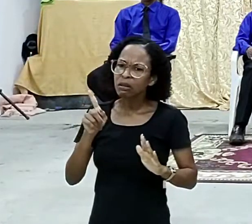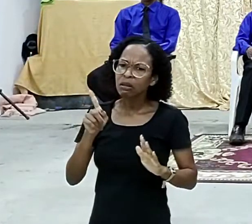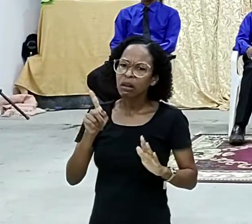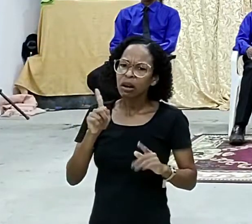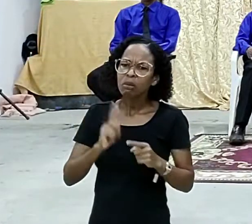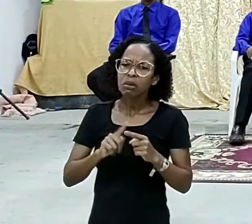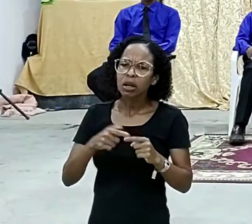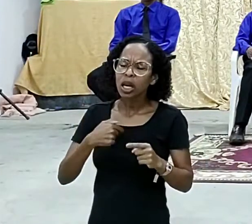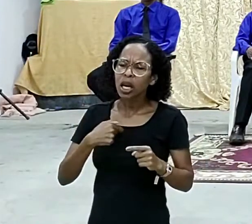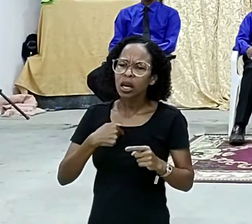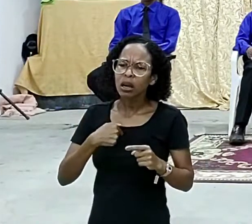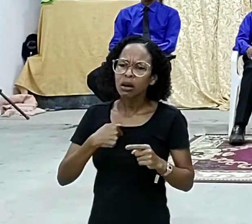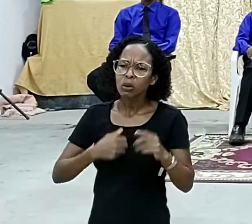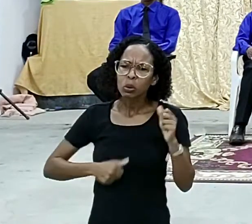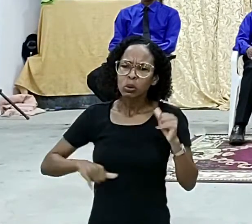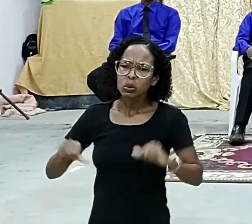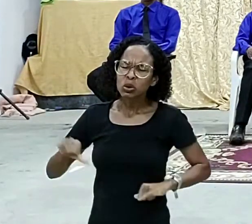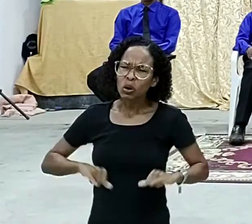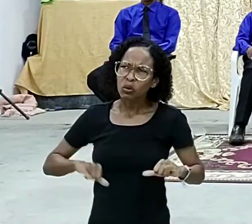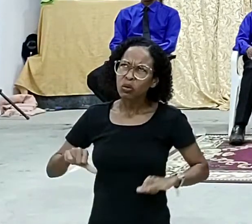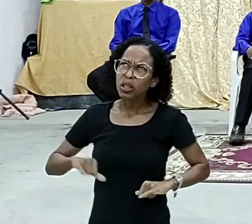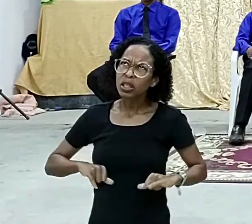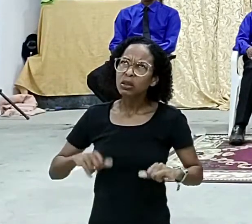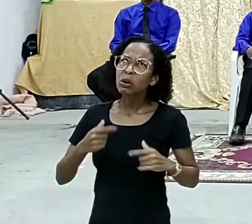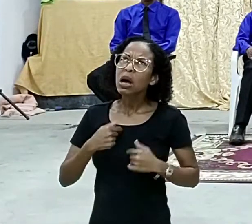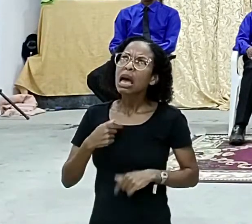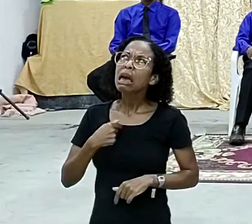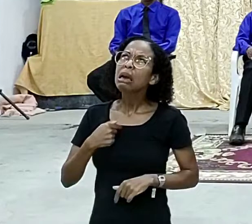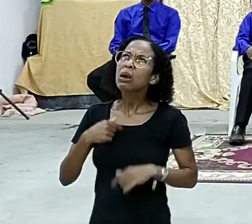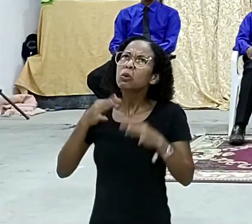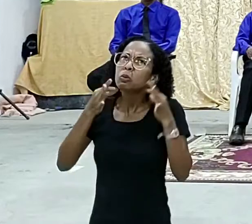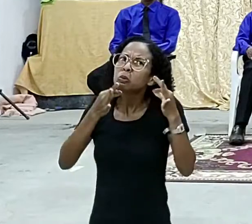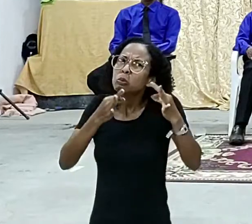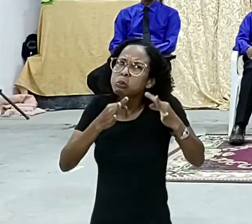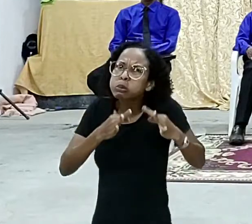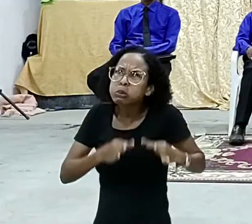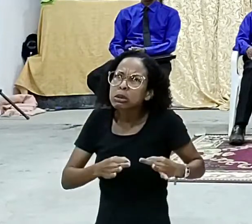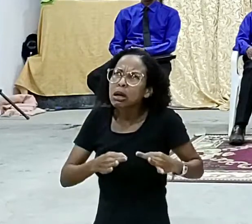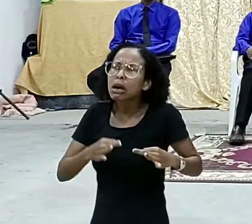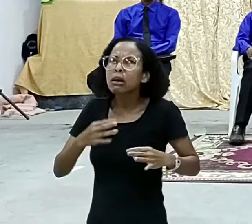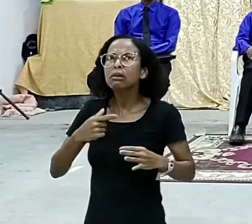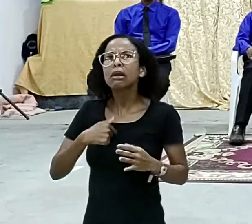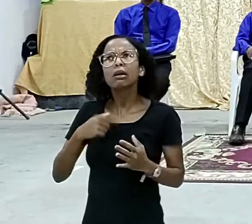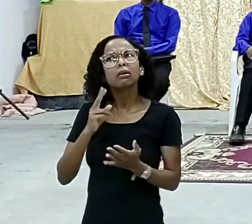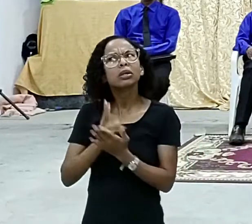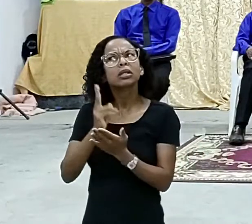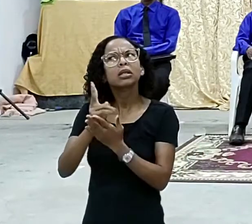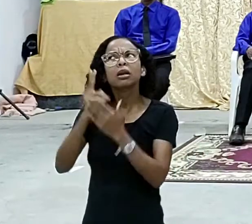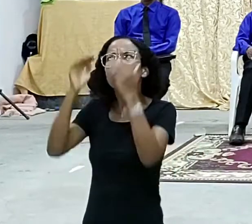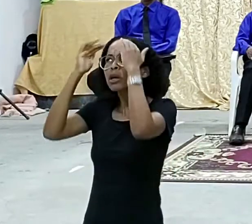devido o quão correto Jó ele era.